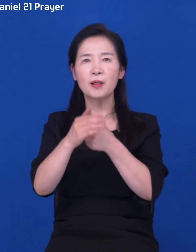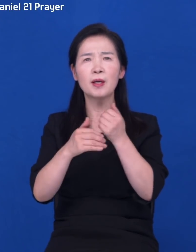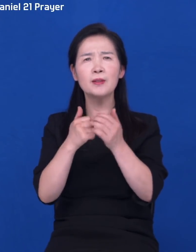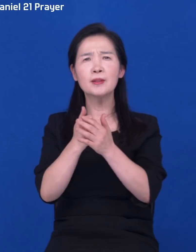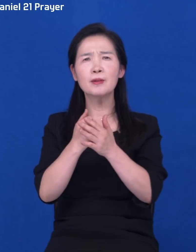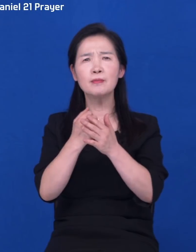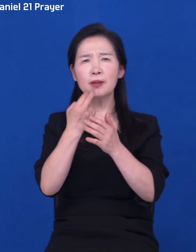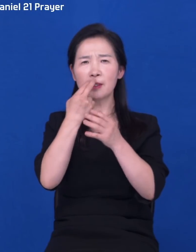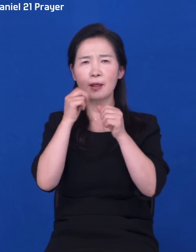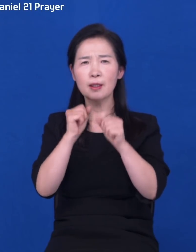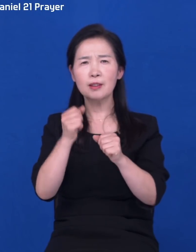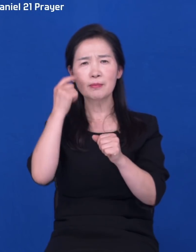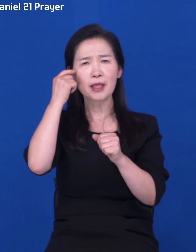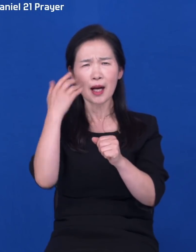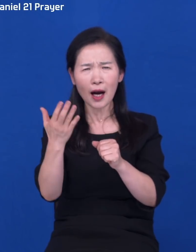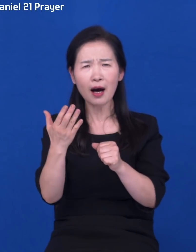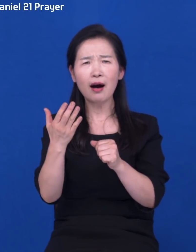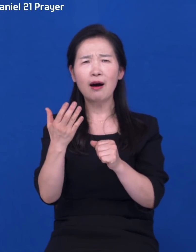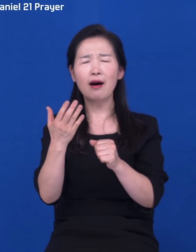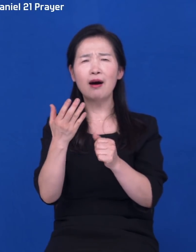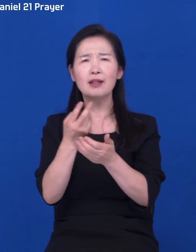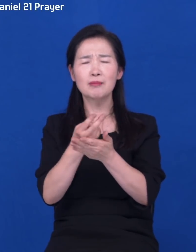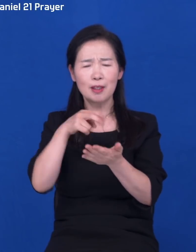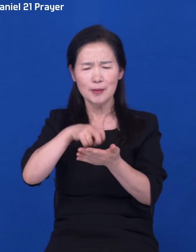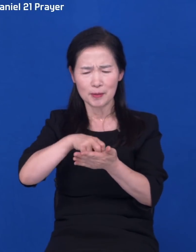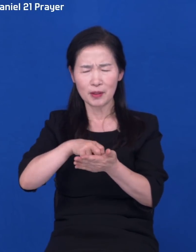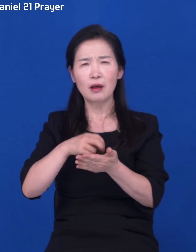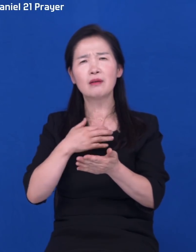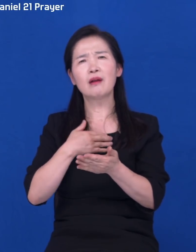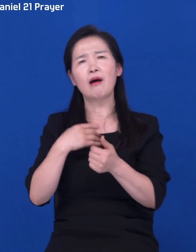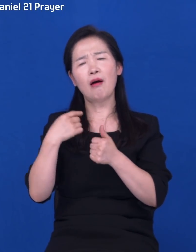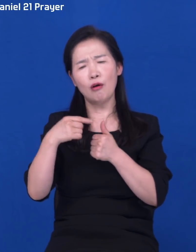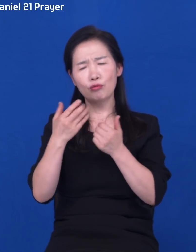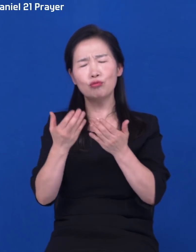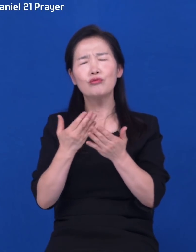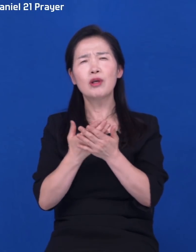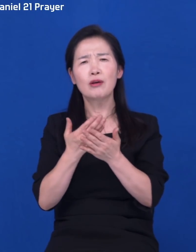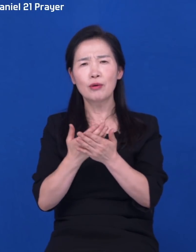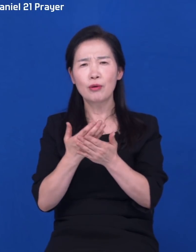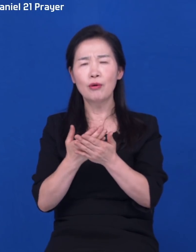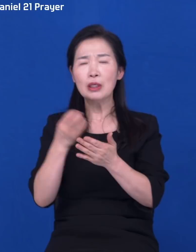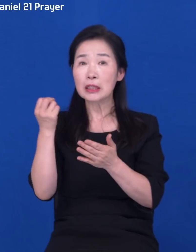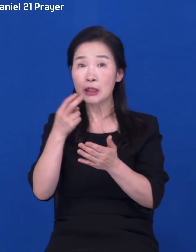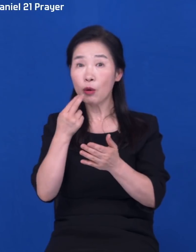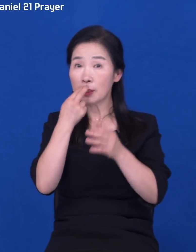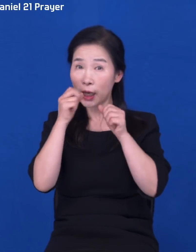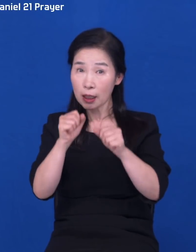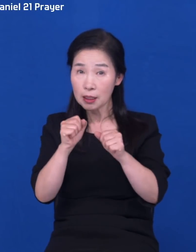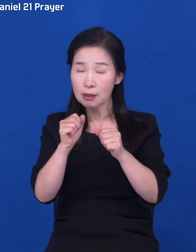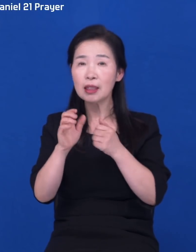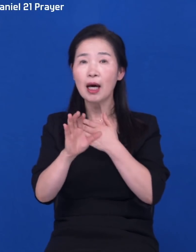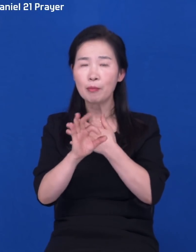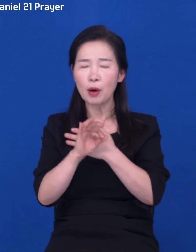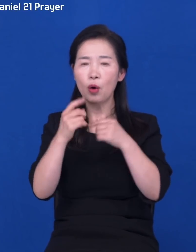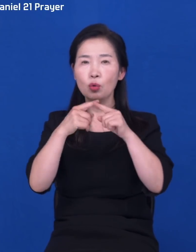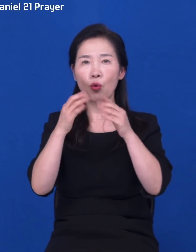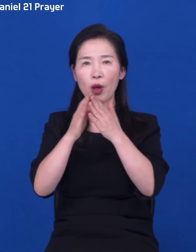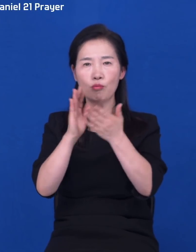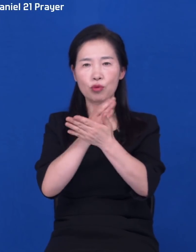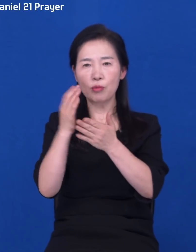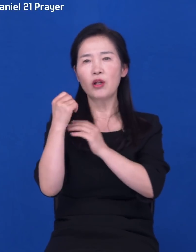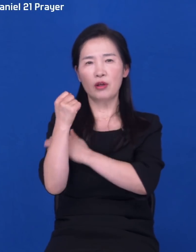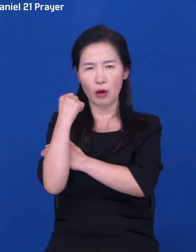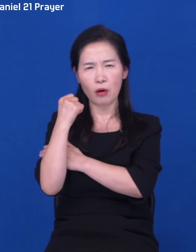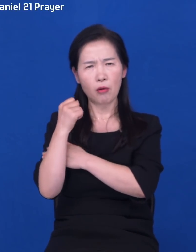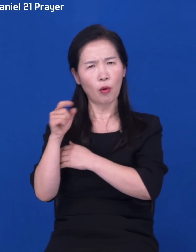계세요? 그랬거든요. 침대에서 나 좀 알려주세요. 그리고 살아계신다면 교회에 대한 분별력 좀 주세요. 그 교회 뭐 하는